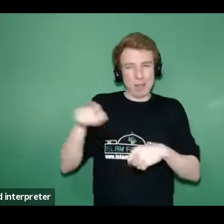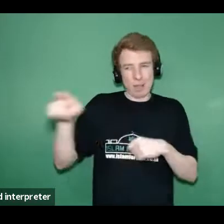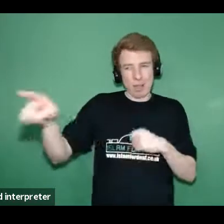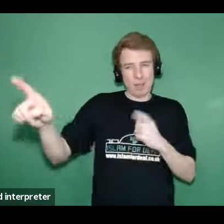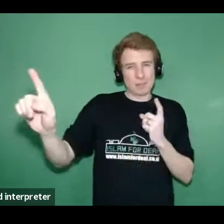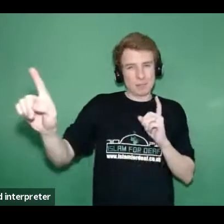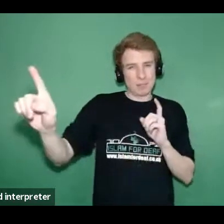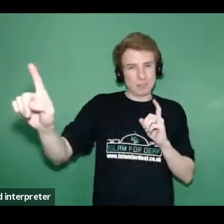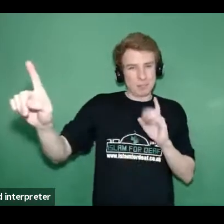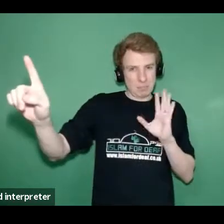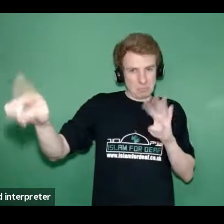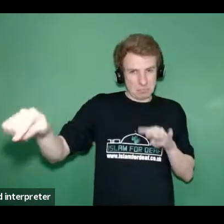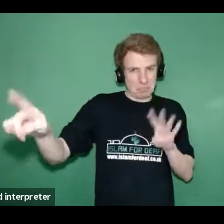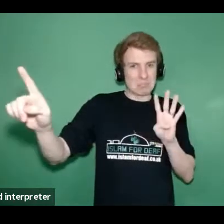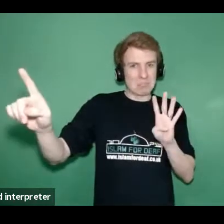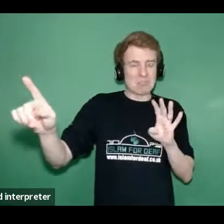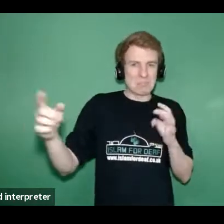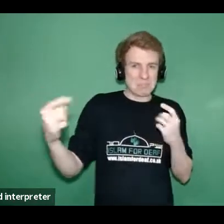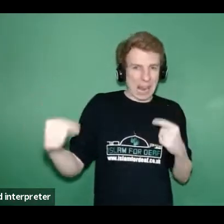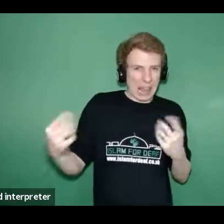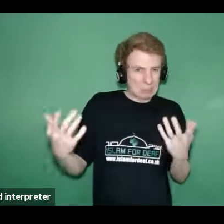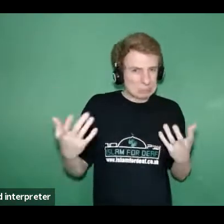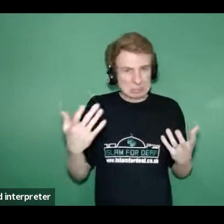بما أشبه ذلك. حفظكم الله.